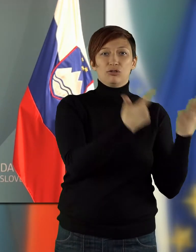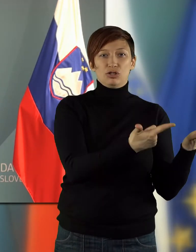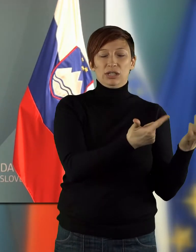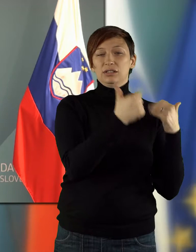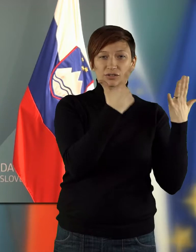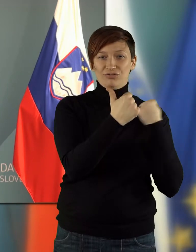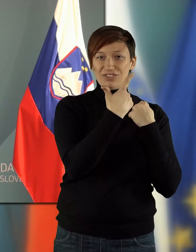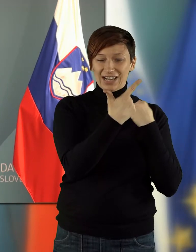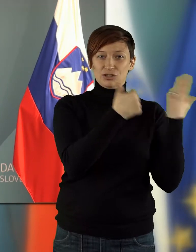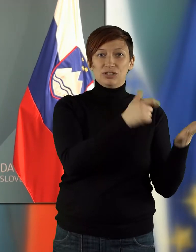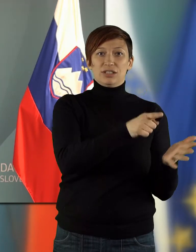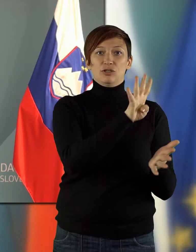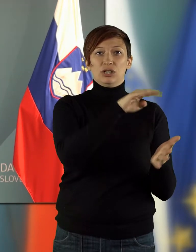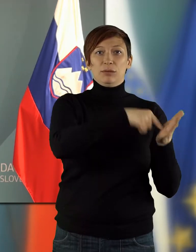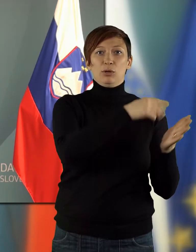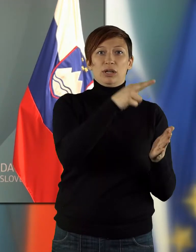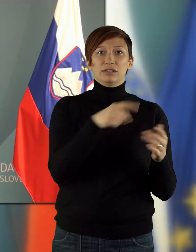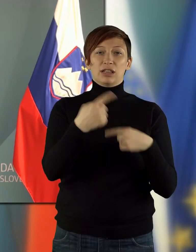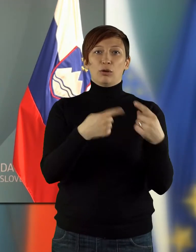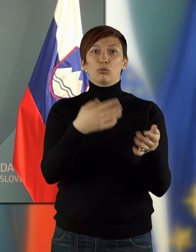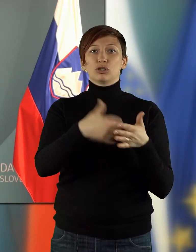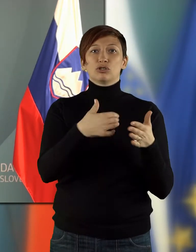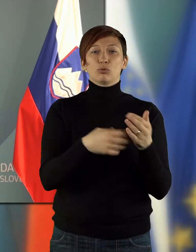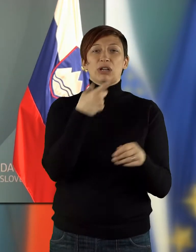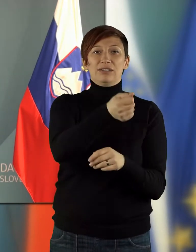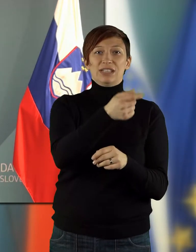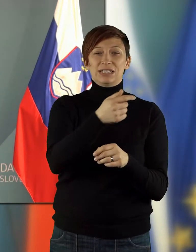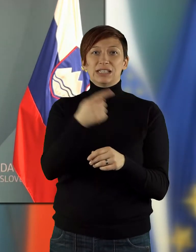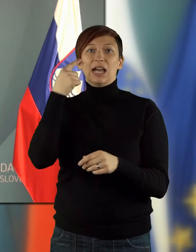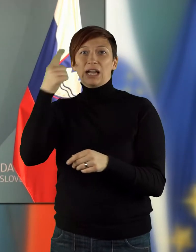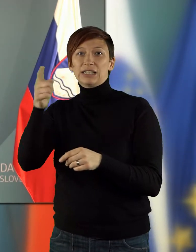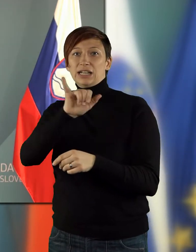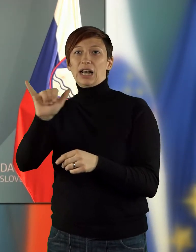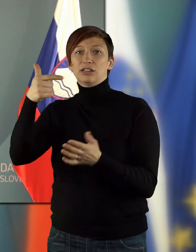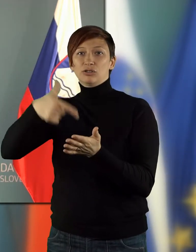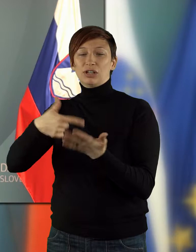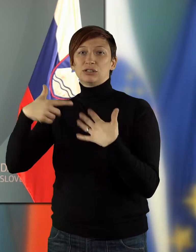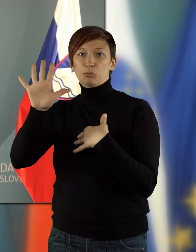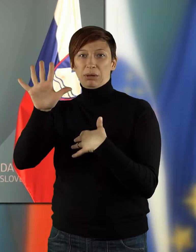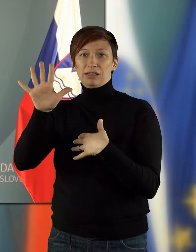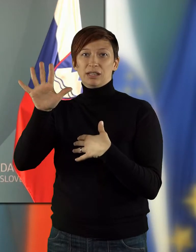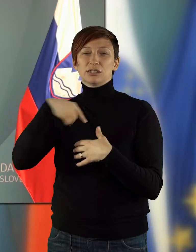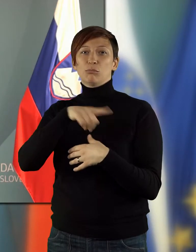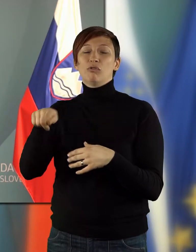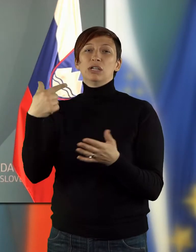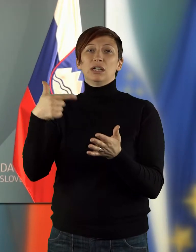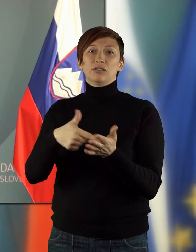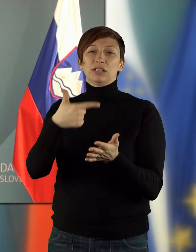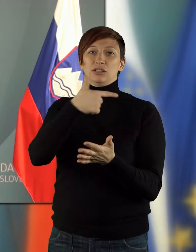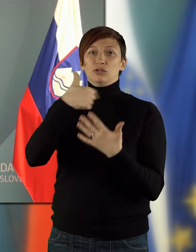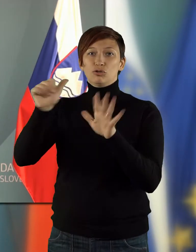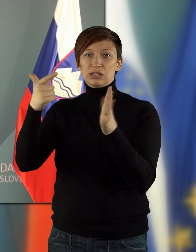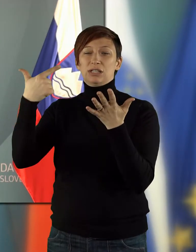namenjenih 62,4 milijona evrov za tekoče stroške in investicije. Glede na leto 2015 smo